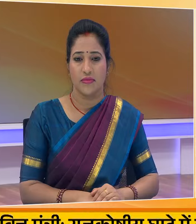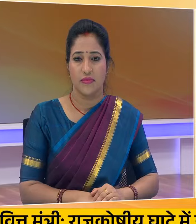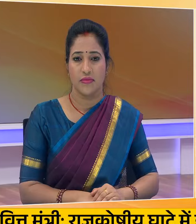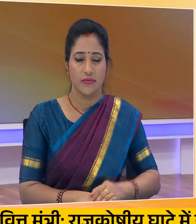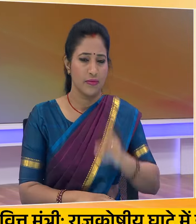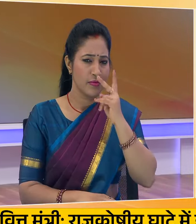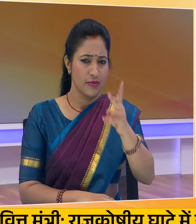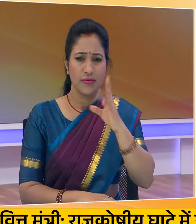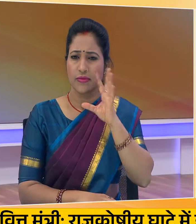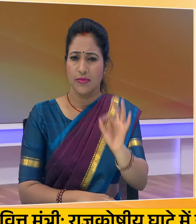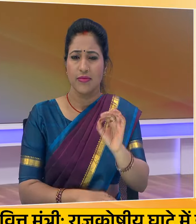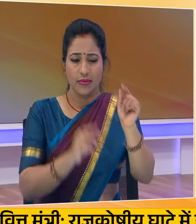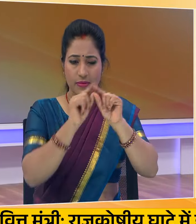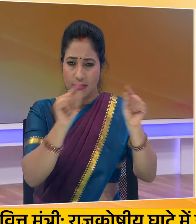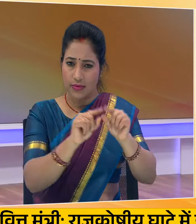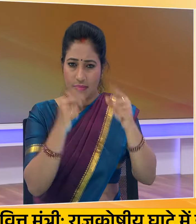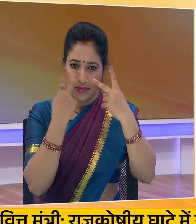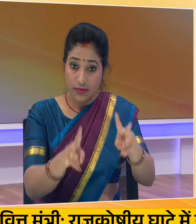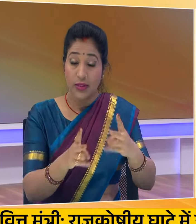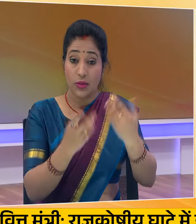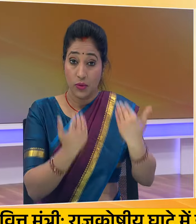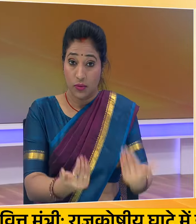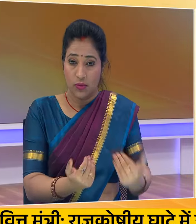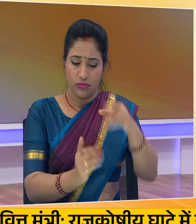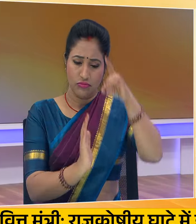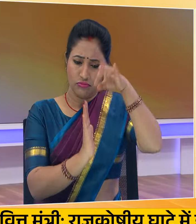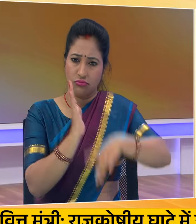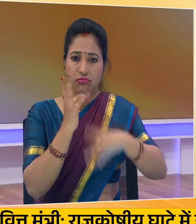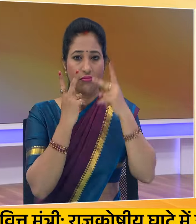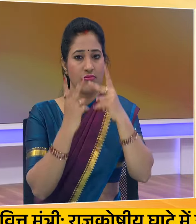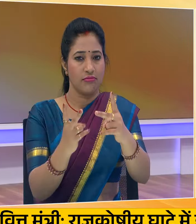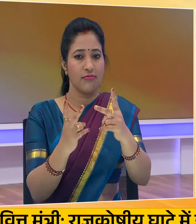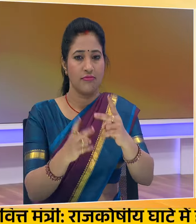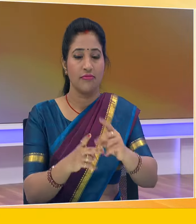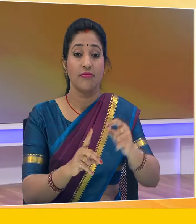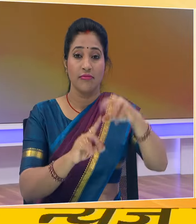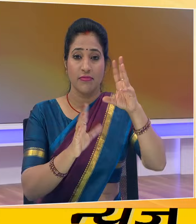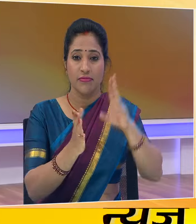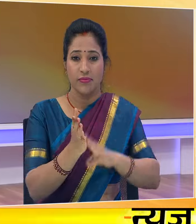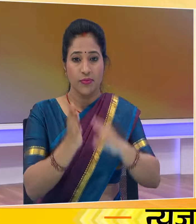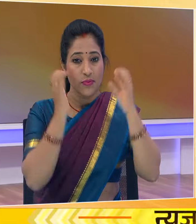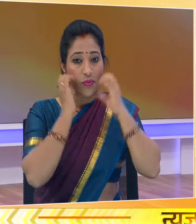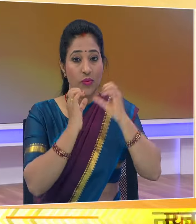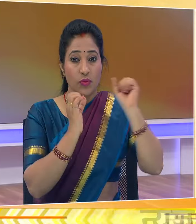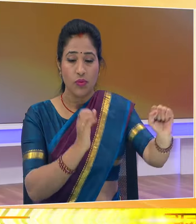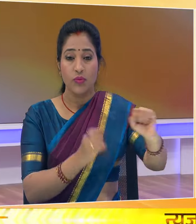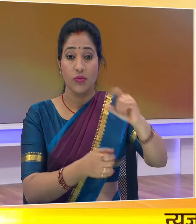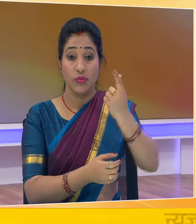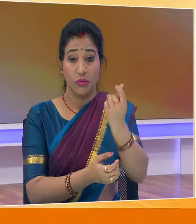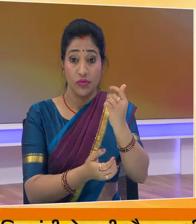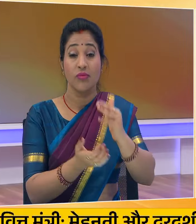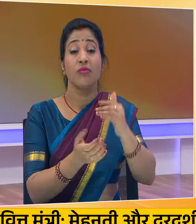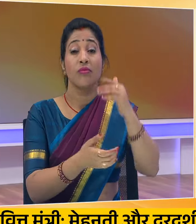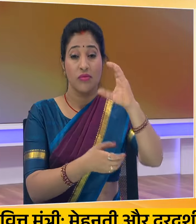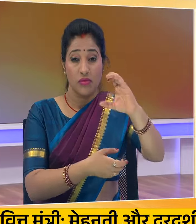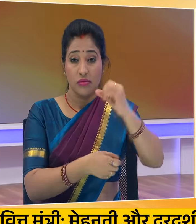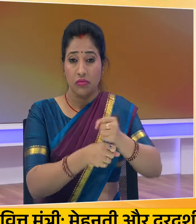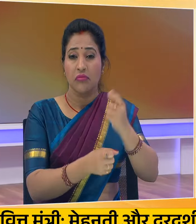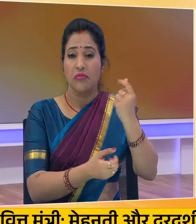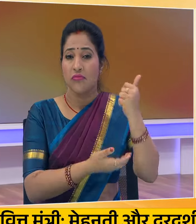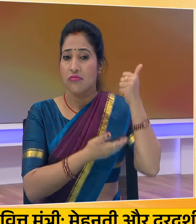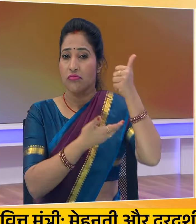ये थी समय तक की हेडलाइंस और अब देखते हैं खबरों को विस्तार से। प्रधानमंत्री नरेंद्र मोदी ने केंद्रीय बजट